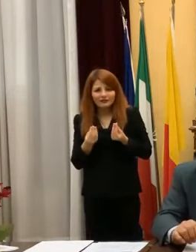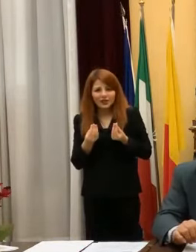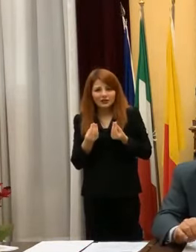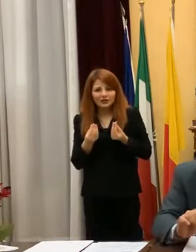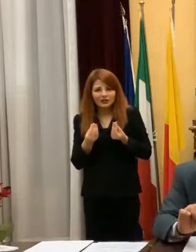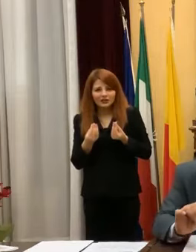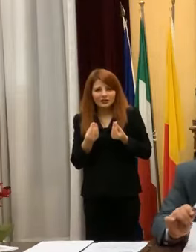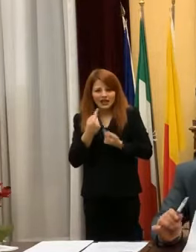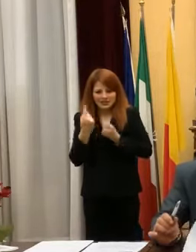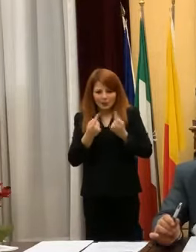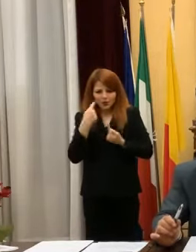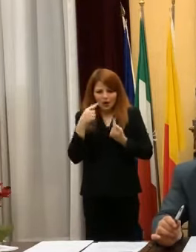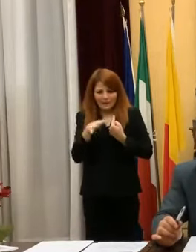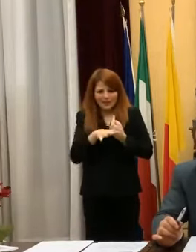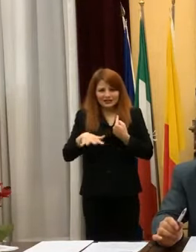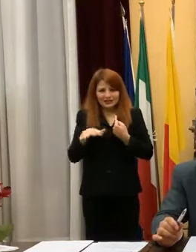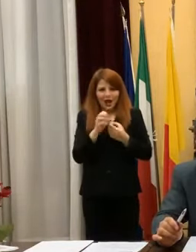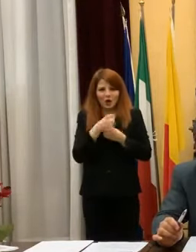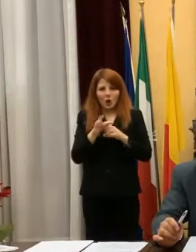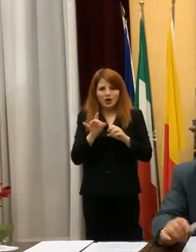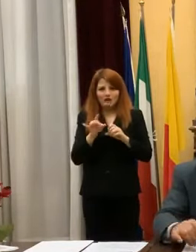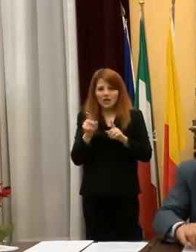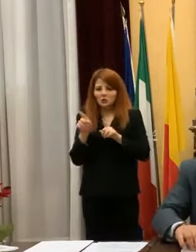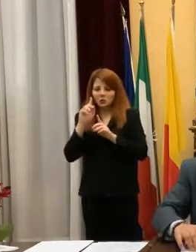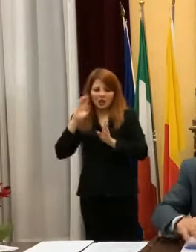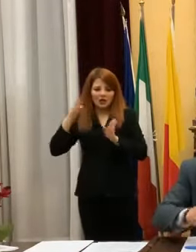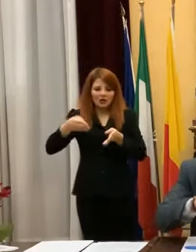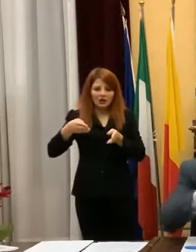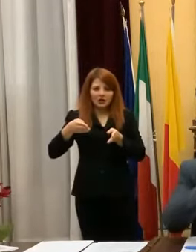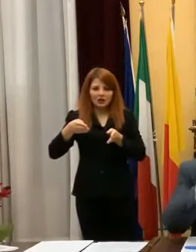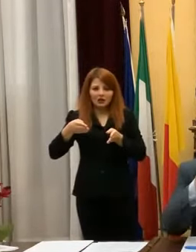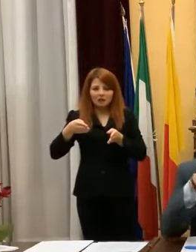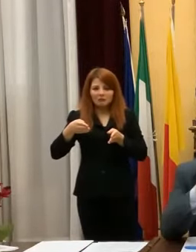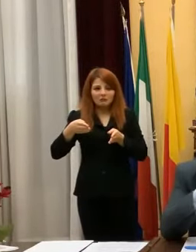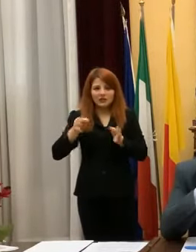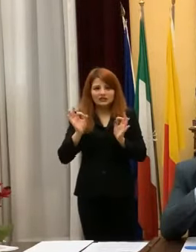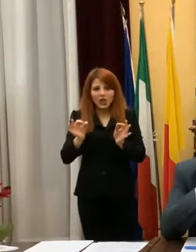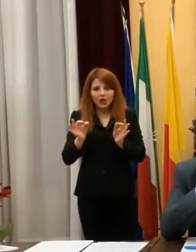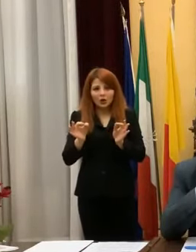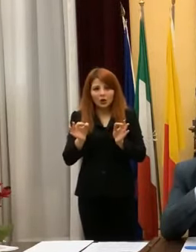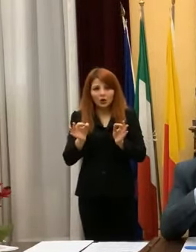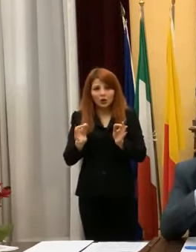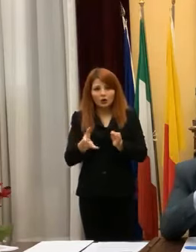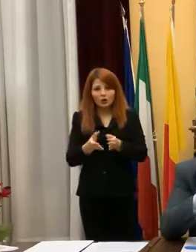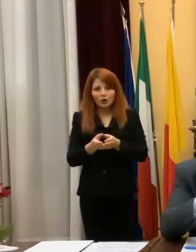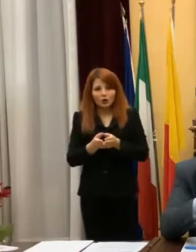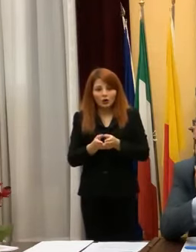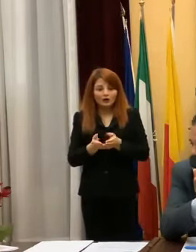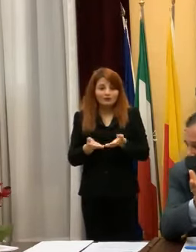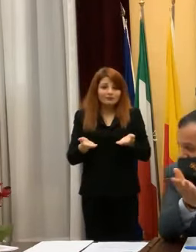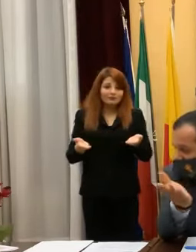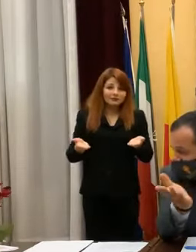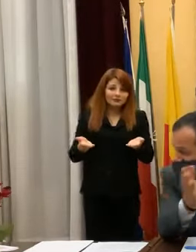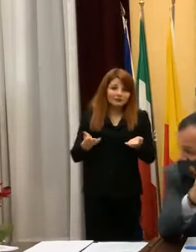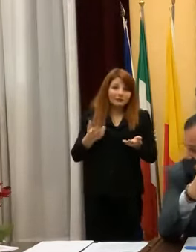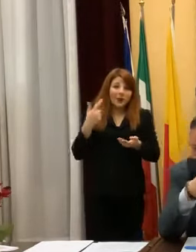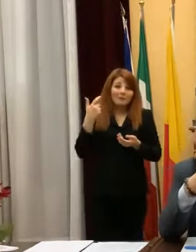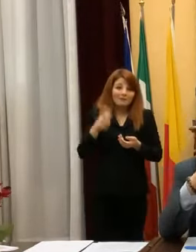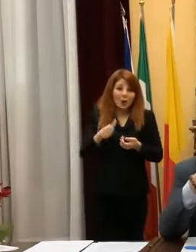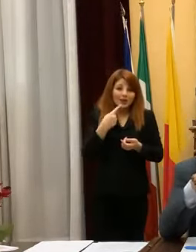di Messina? Perché ora di queste anomalie, a confronto con le altre città metropolitane, dobbiamo affrontare, perché faranno